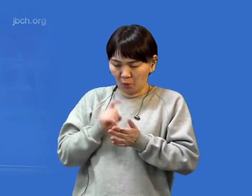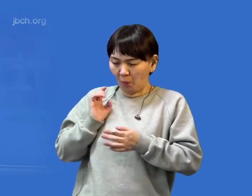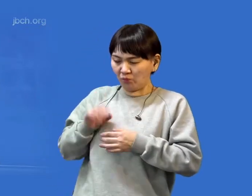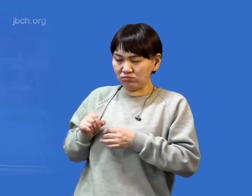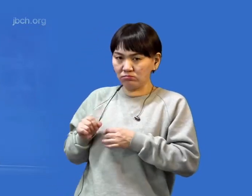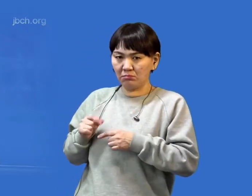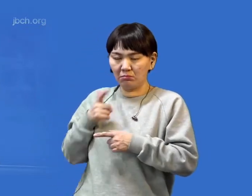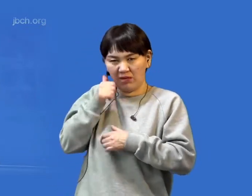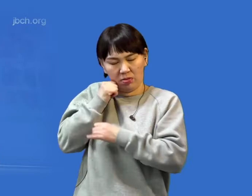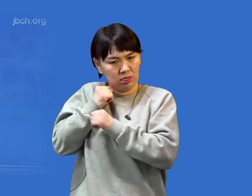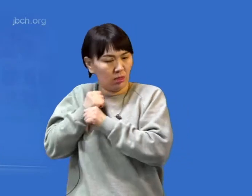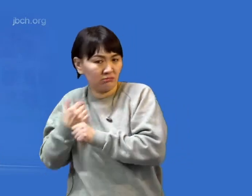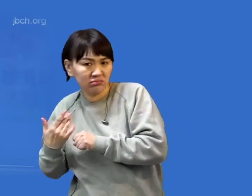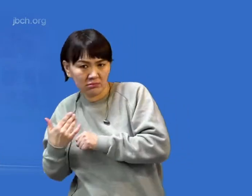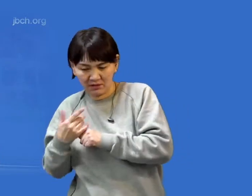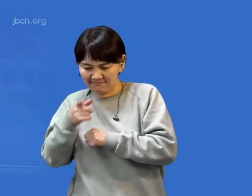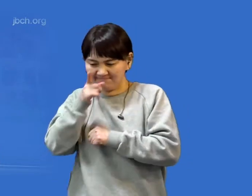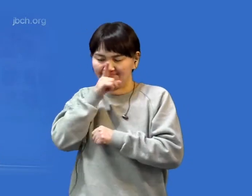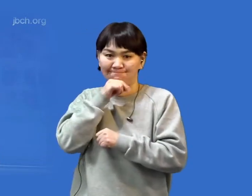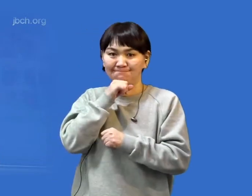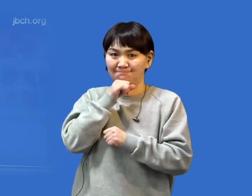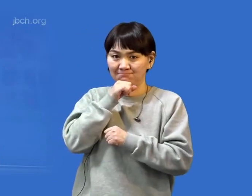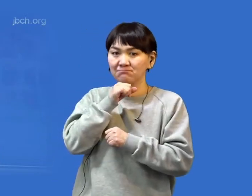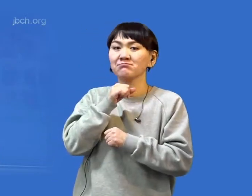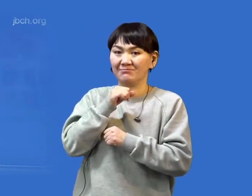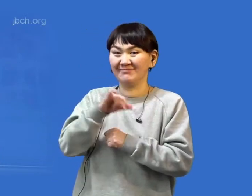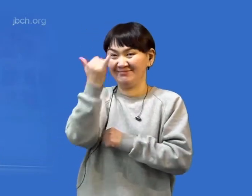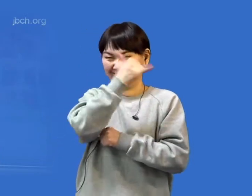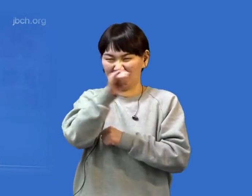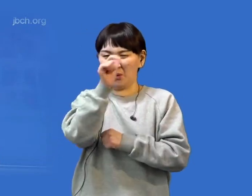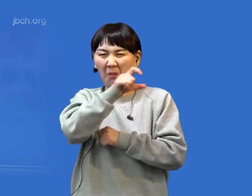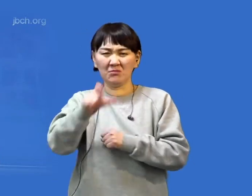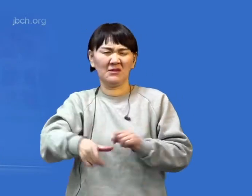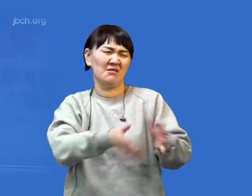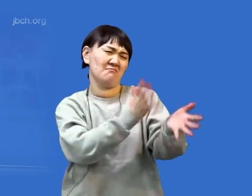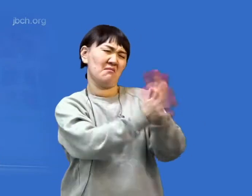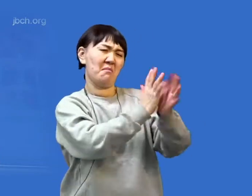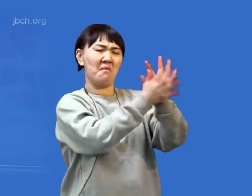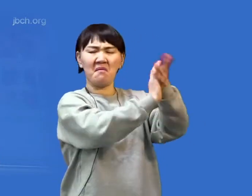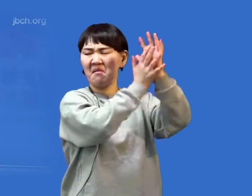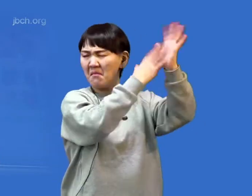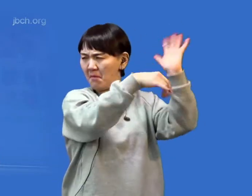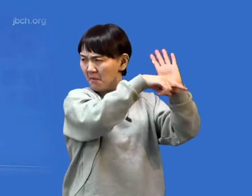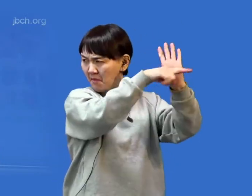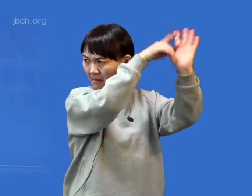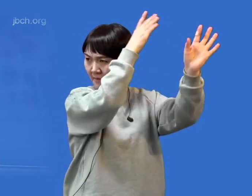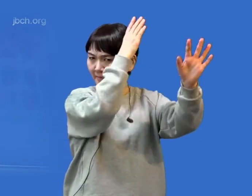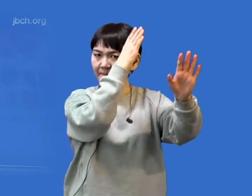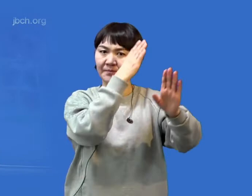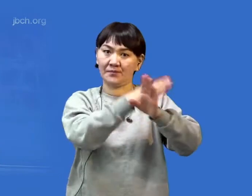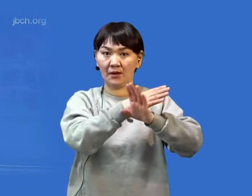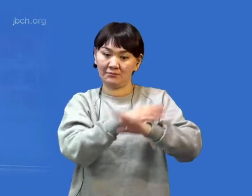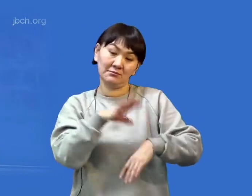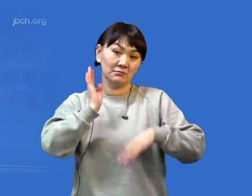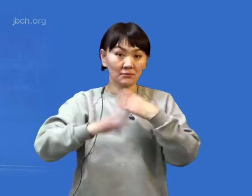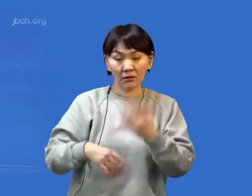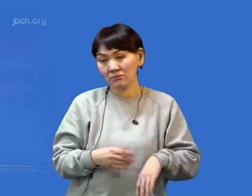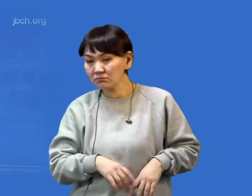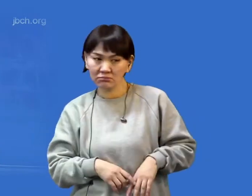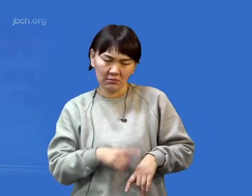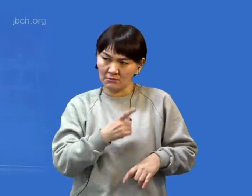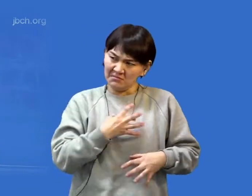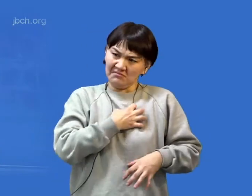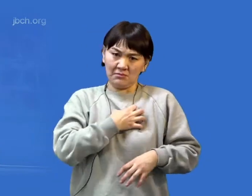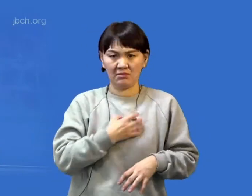Зарим хүн тэмээ хамаагүй юм ярьчихад л юу гэдэг вэ гэхээр миний зан чанар ийм болохоос ойлгоорой